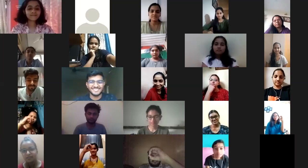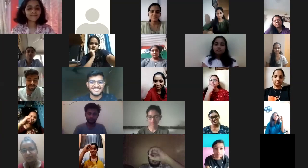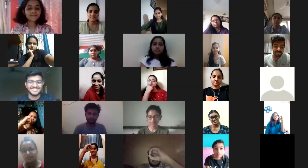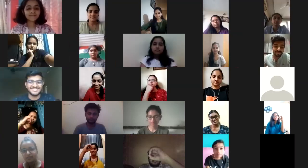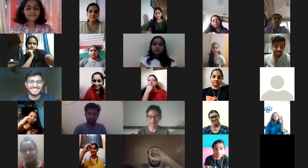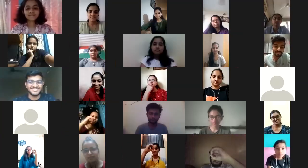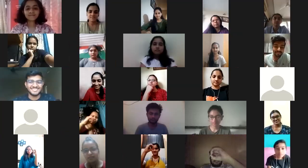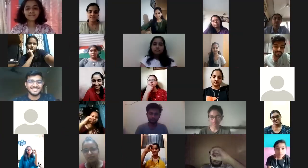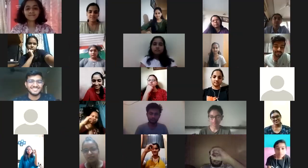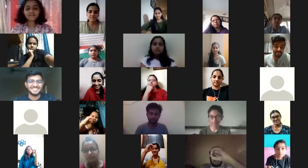लोग बोलेंगे पानी भरना